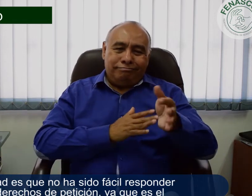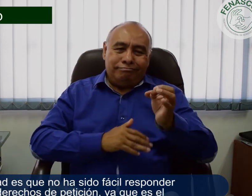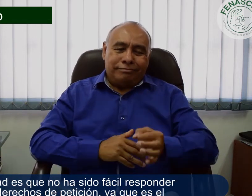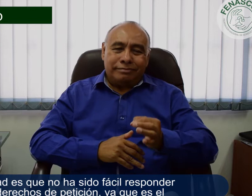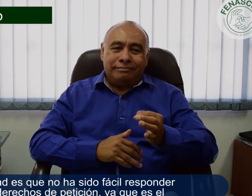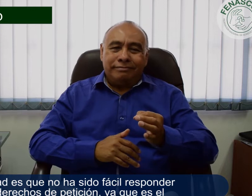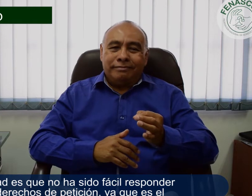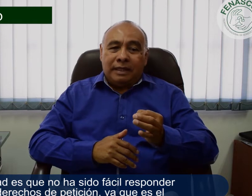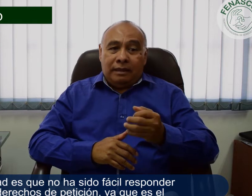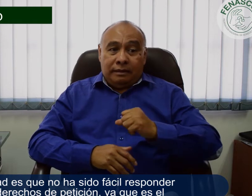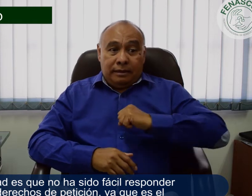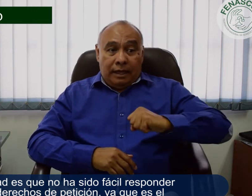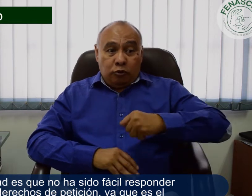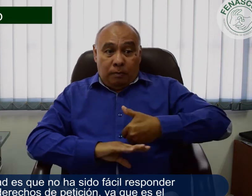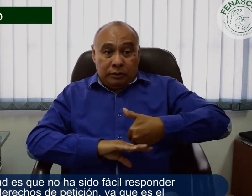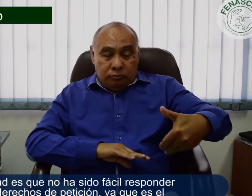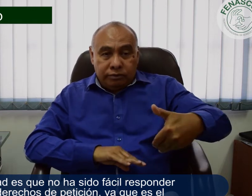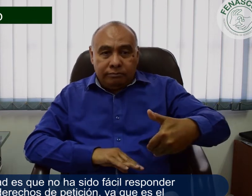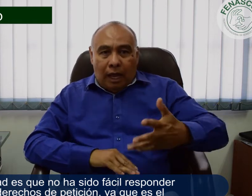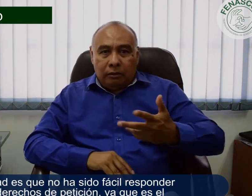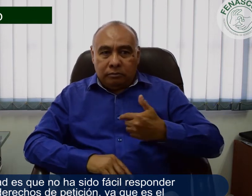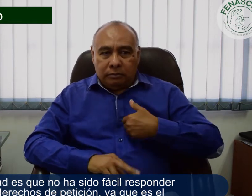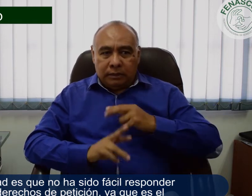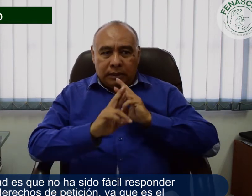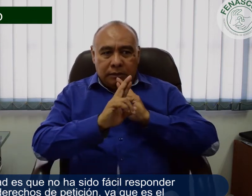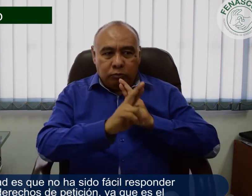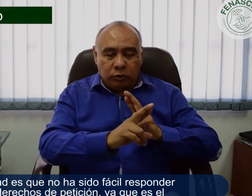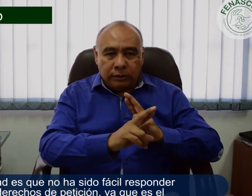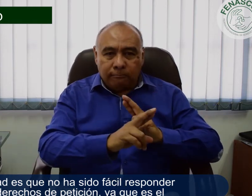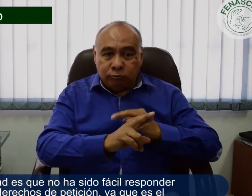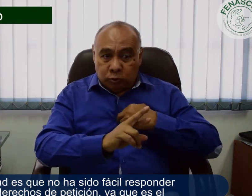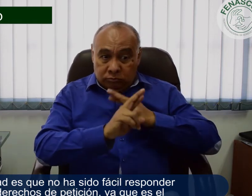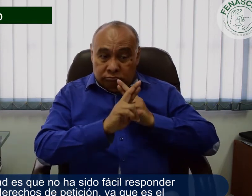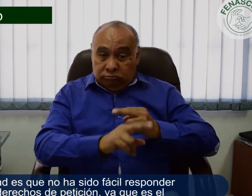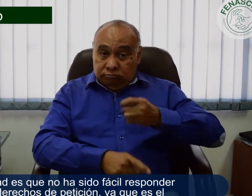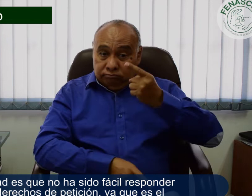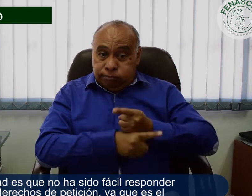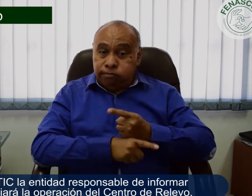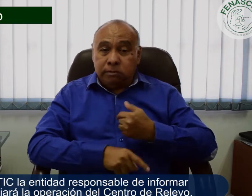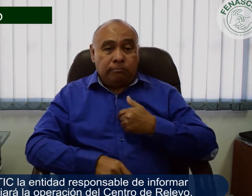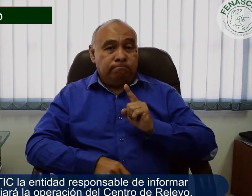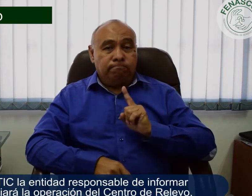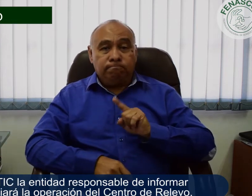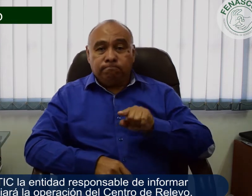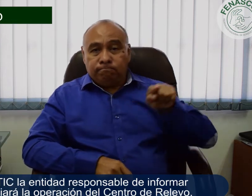verdad es que no ha sido fácil responder a los derechos de petición, ya que es el Ministerio TIC la entidad